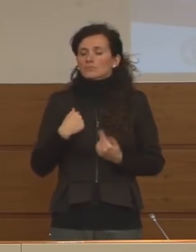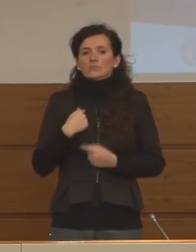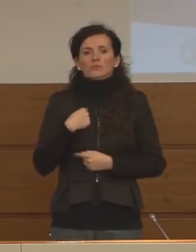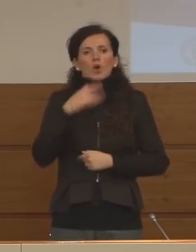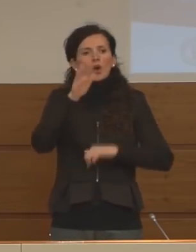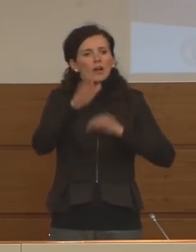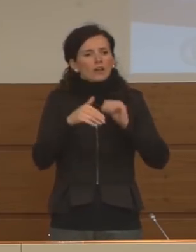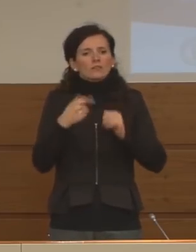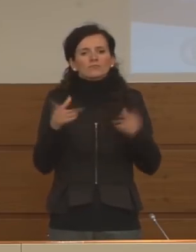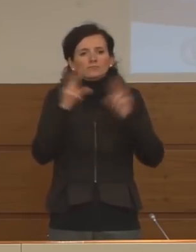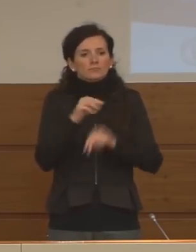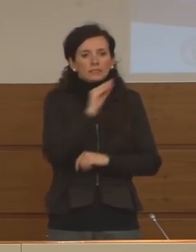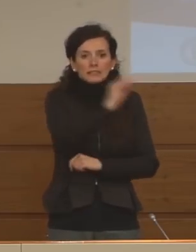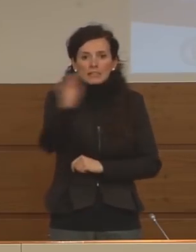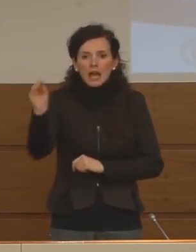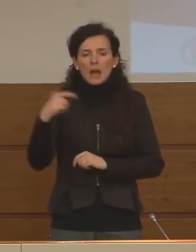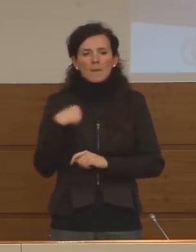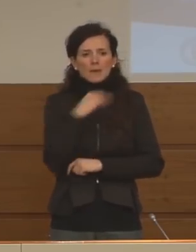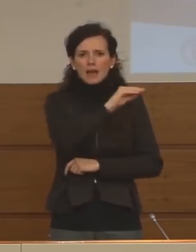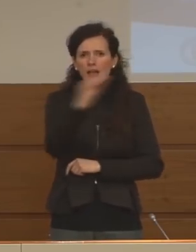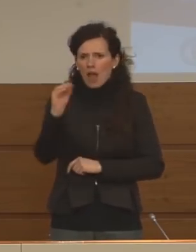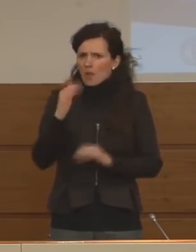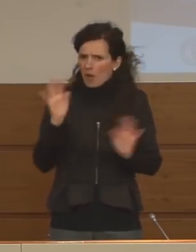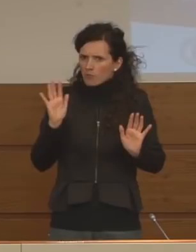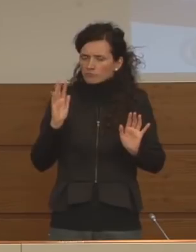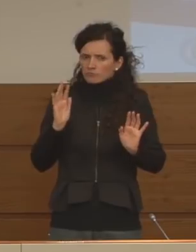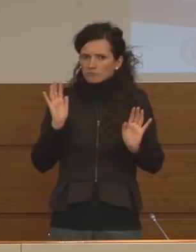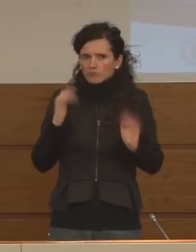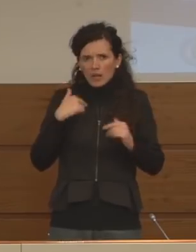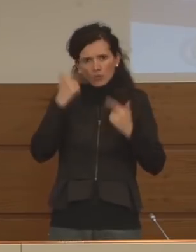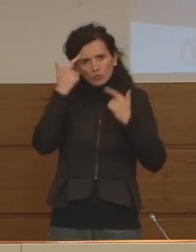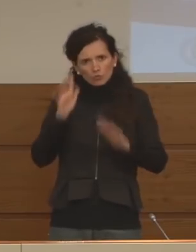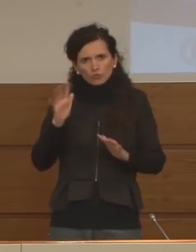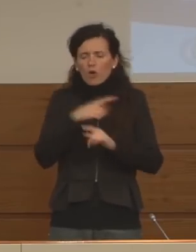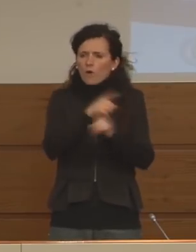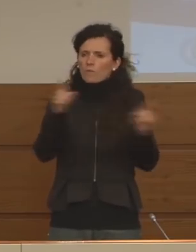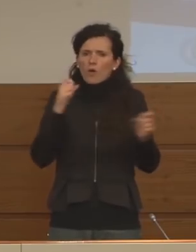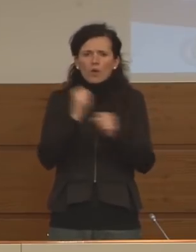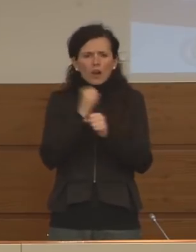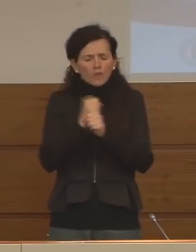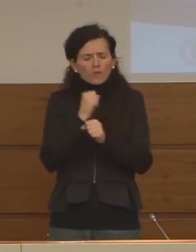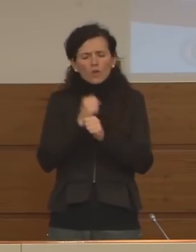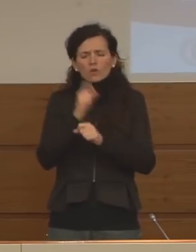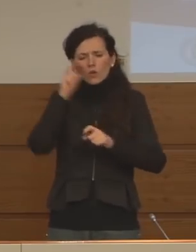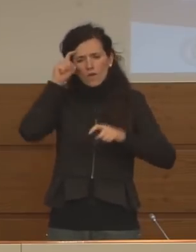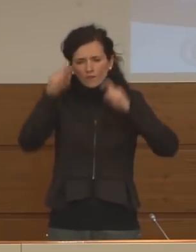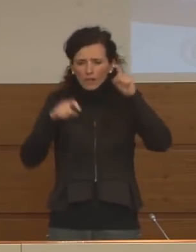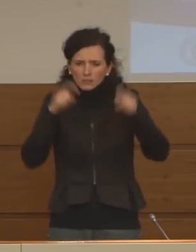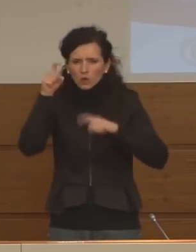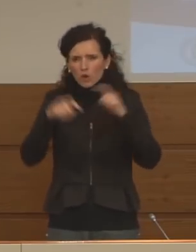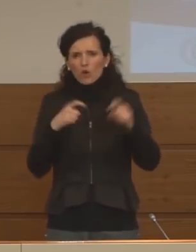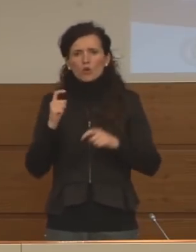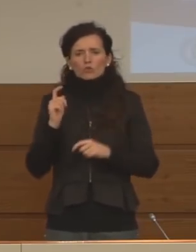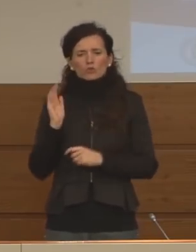lei dice fate un lavoro faticoso quotidiano e corretto a